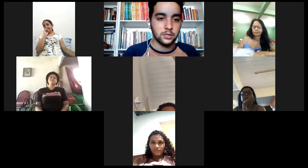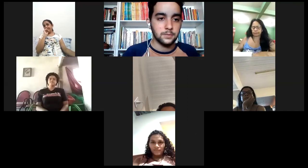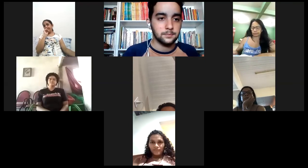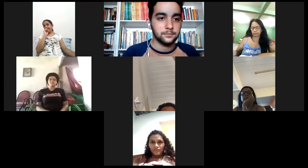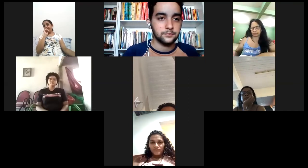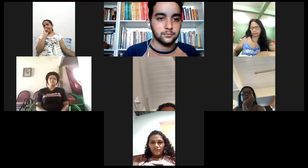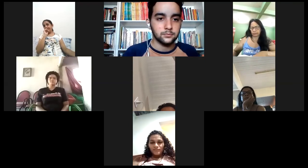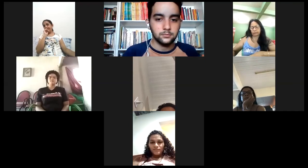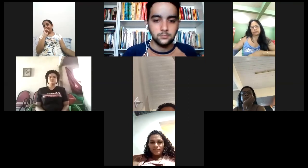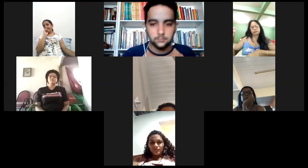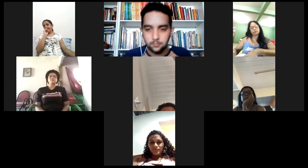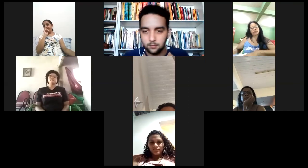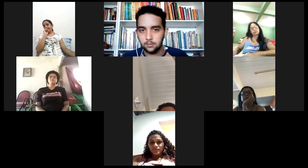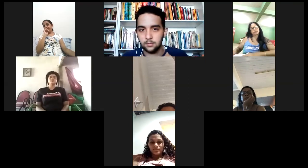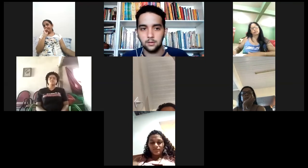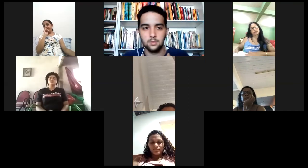chat.